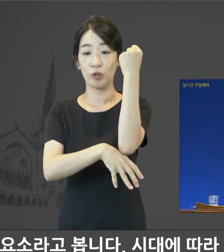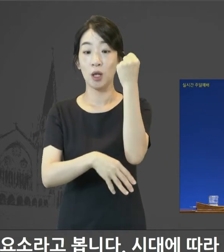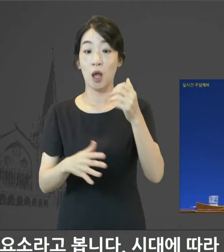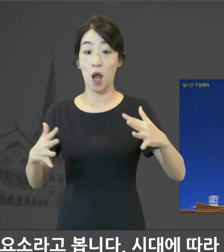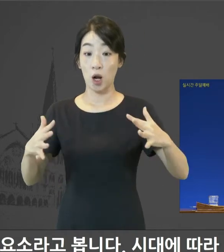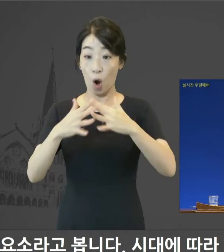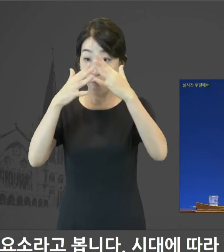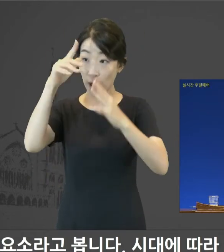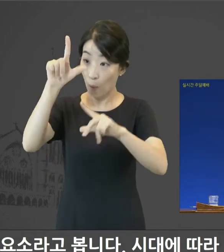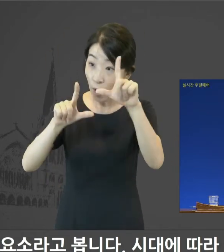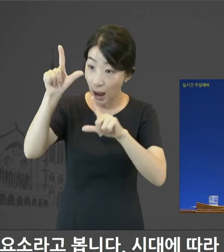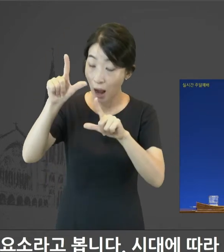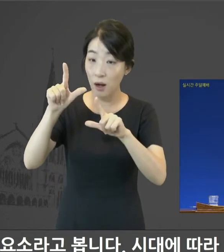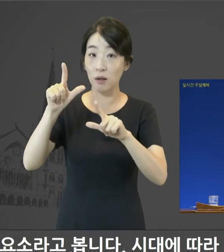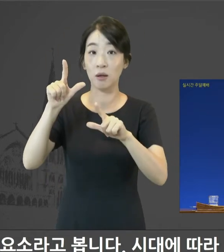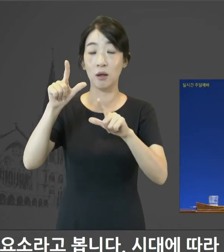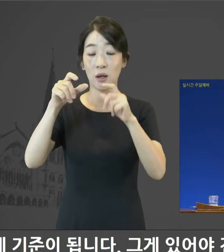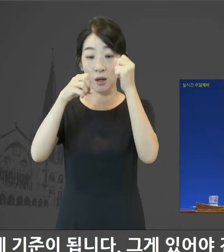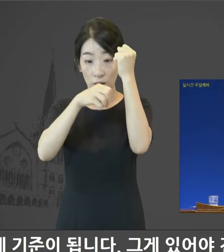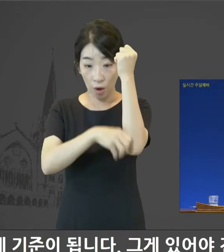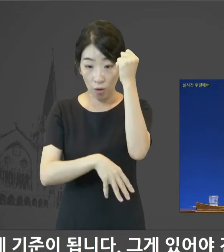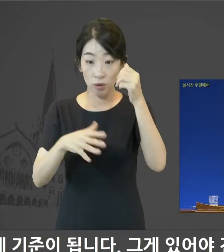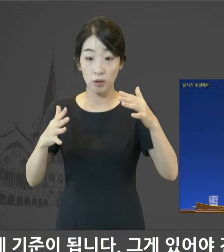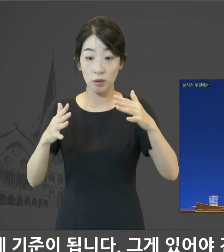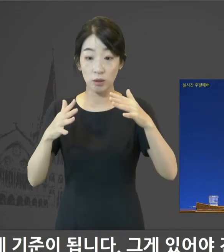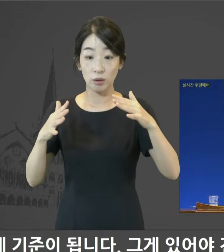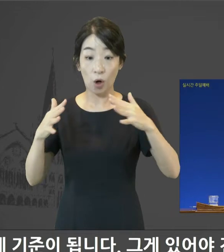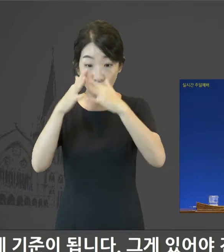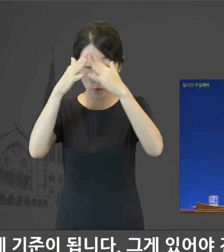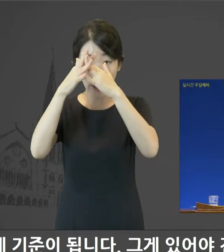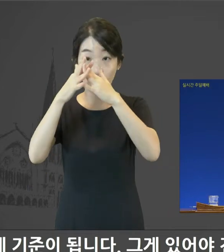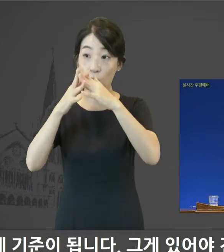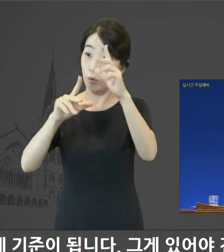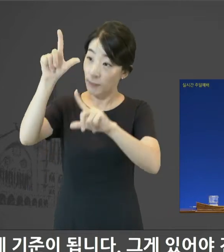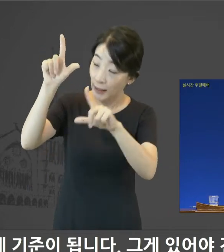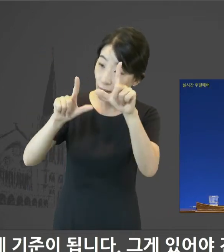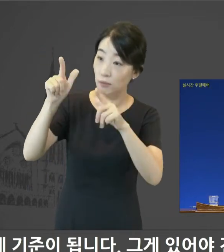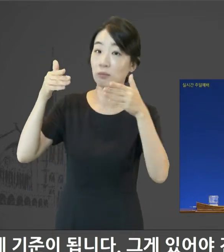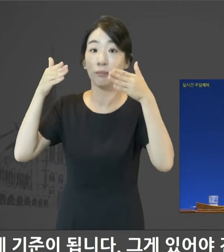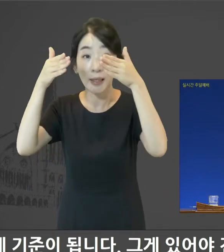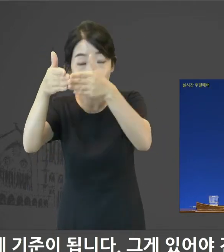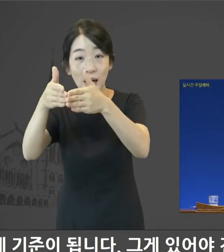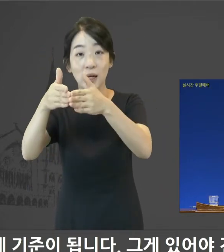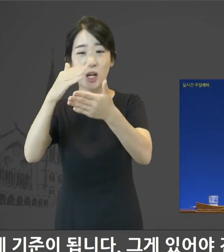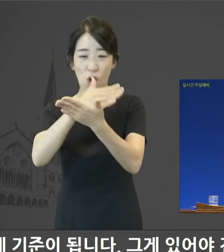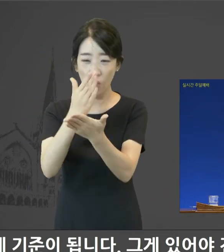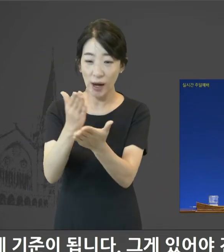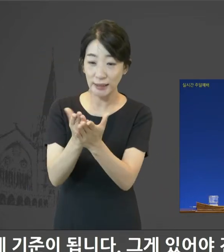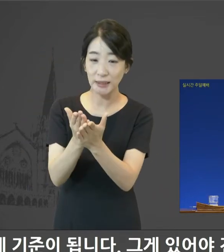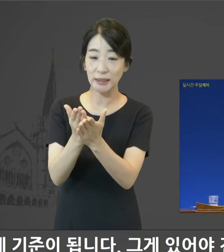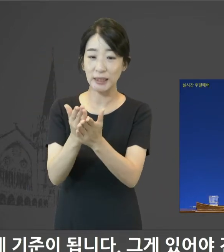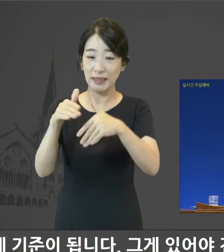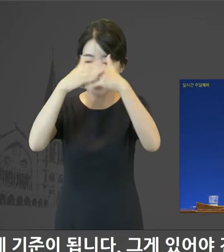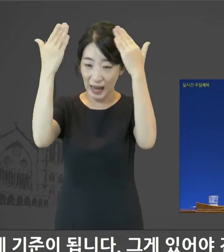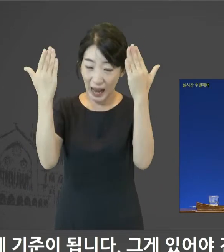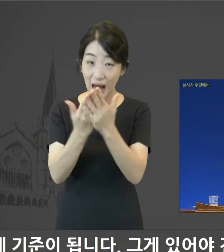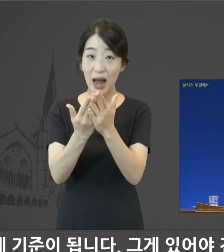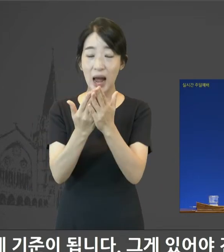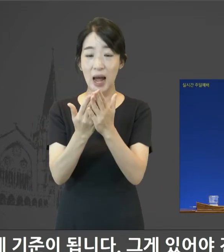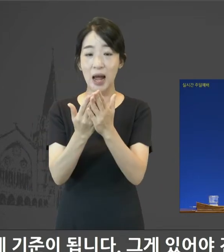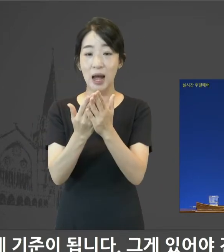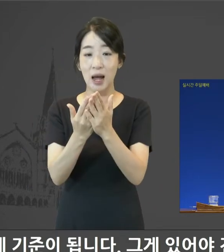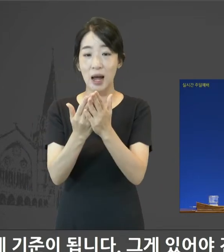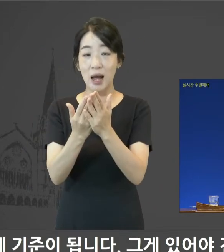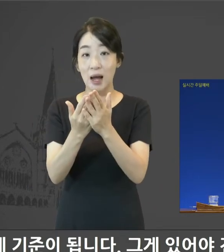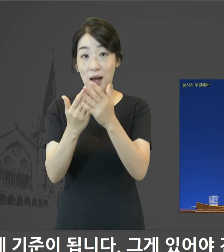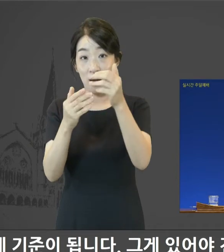건물의 방향, 건물의 컨셉, 건물의 포인트, 이 모든 것들이 그 모퉁이 돌이 잘 살아